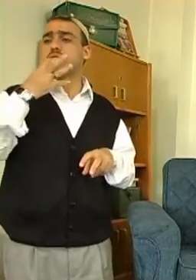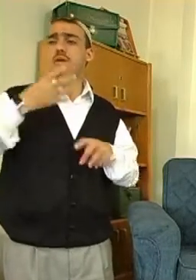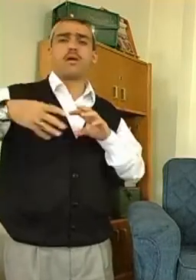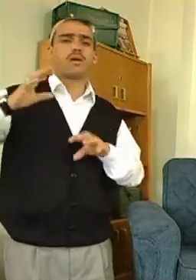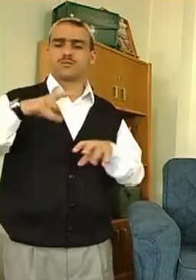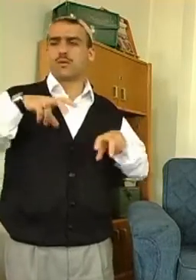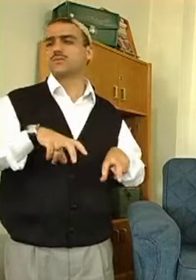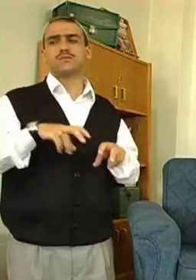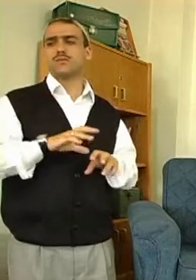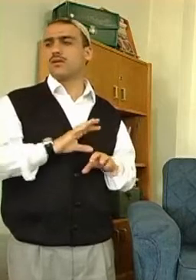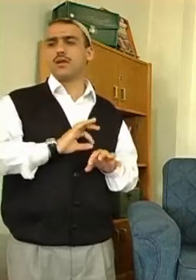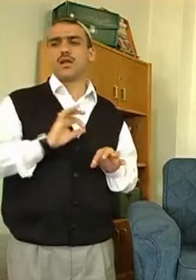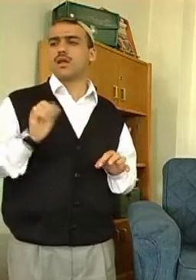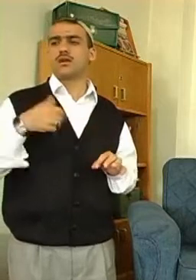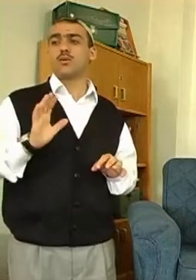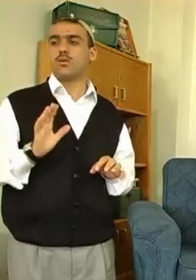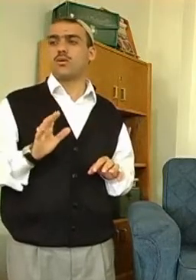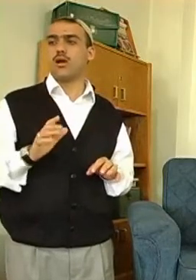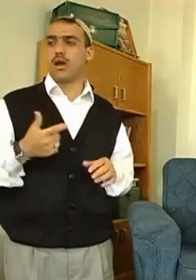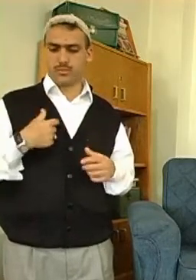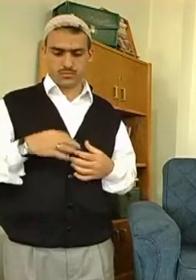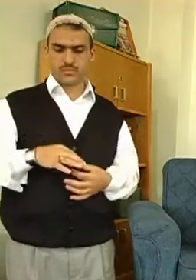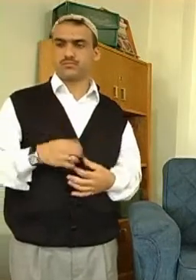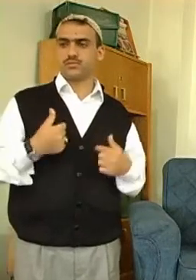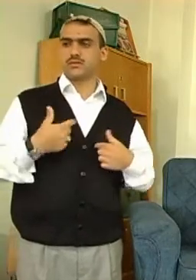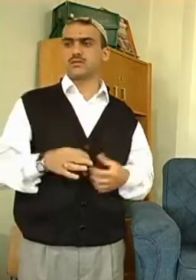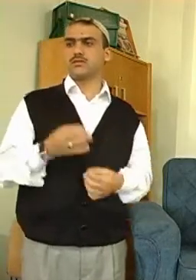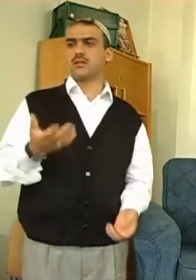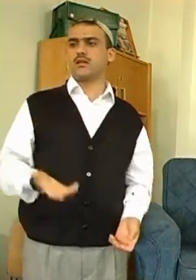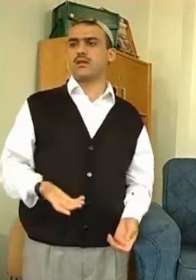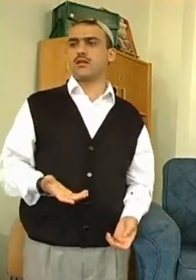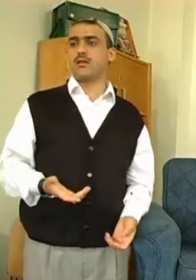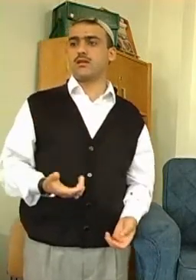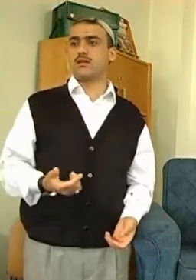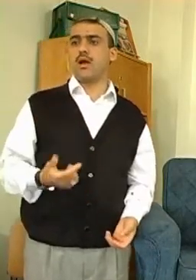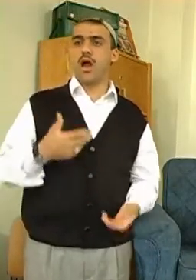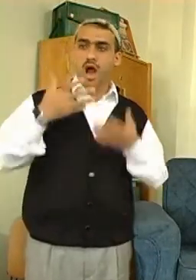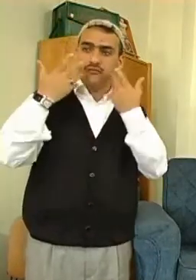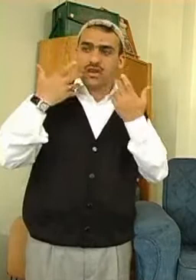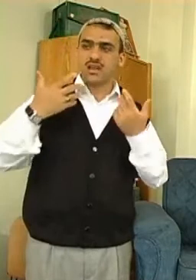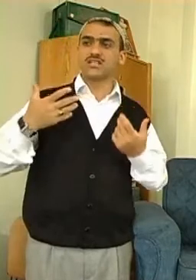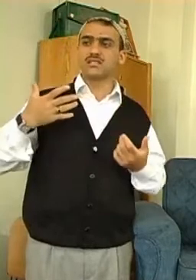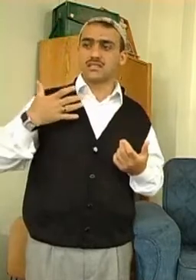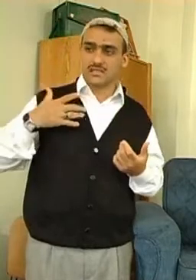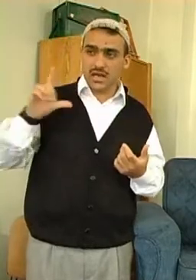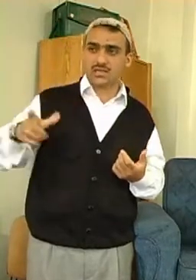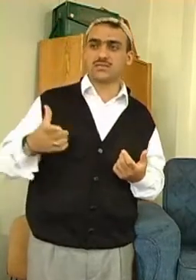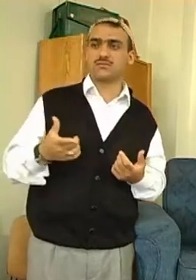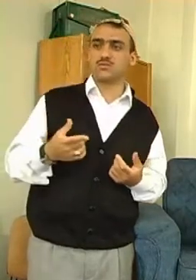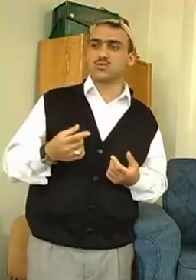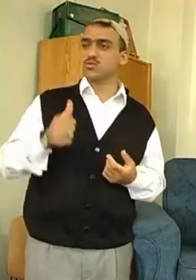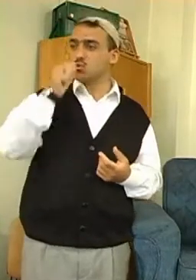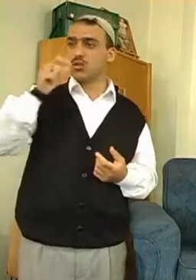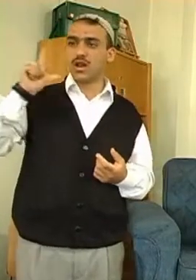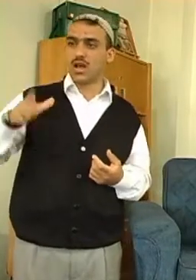artıyor. Bahara ihtiyacı var, suya ihtiyacı var, güneşe ihtiyacı var, havaya ihtiyacı var değil mi? Toprağa ihtiyacı var. İhtiyaç